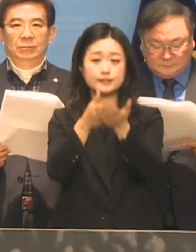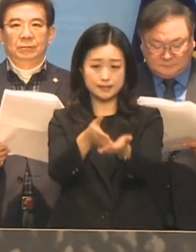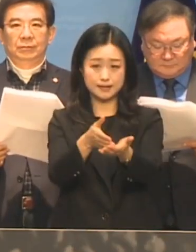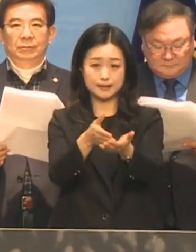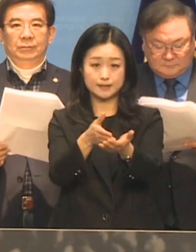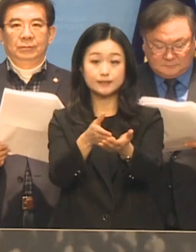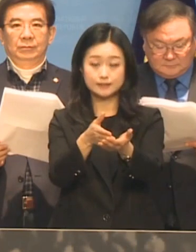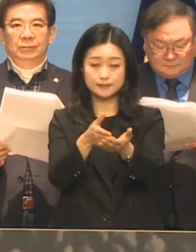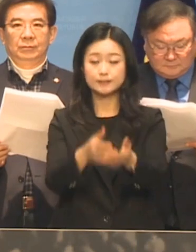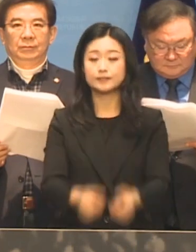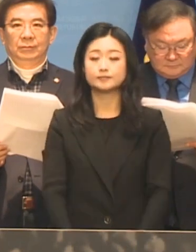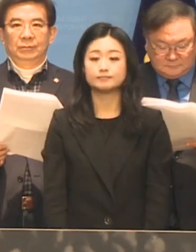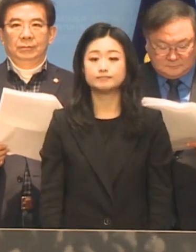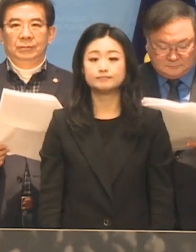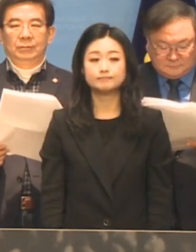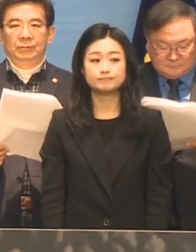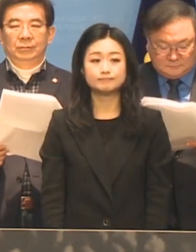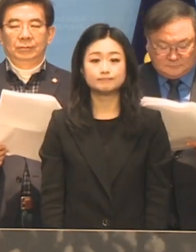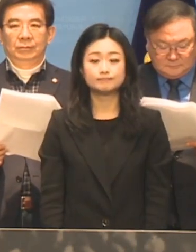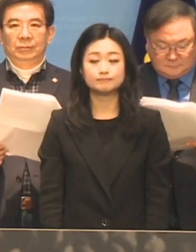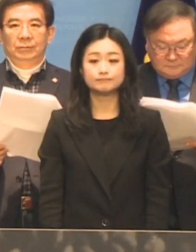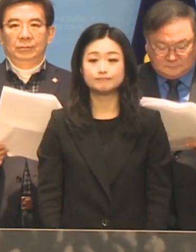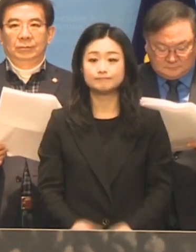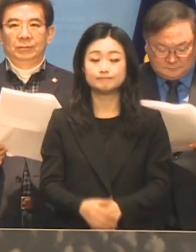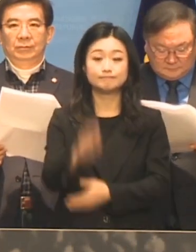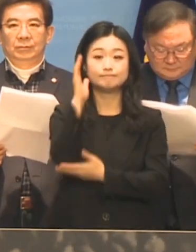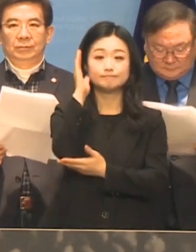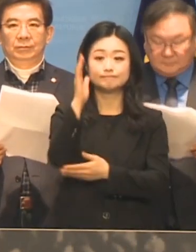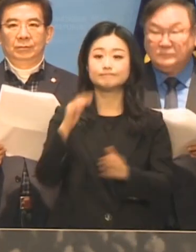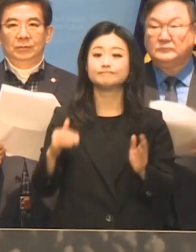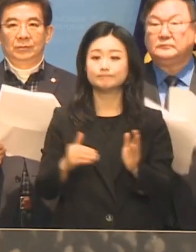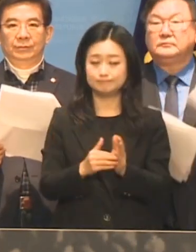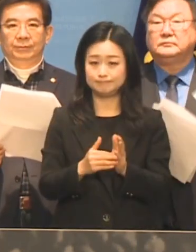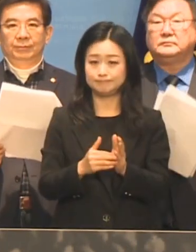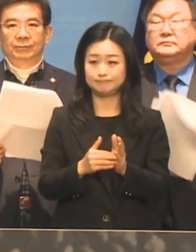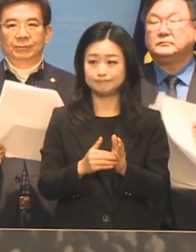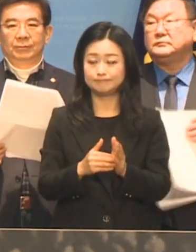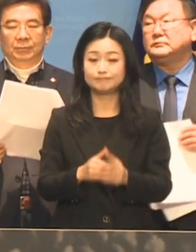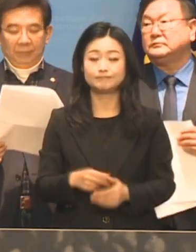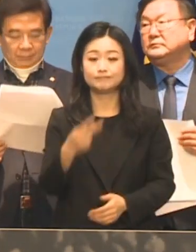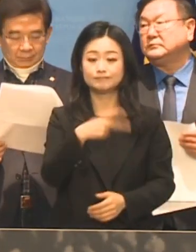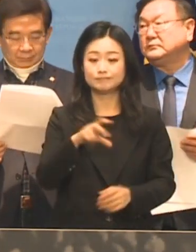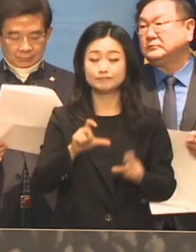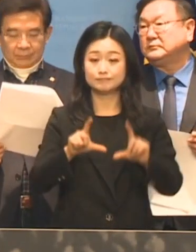것을 강력히 요청합니다. 이상으로 기자회견을 마치겠습니다.